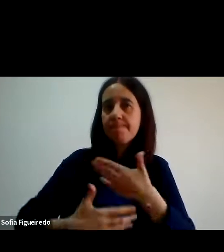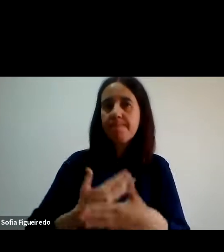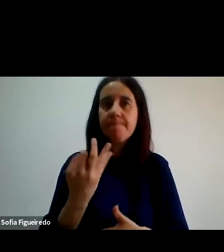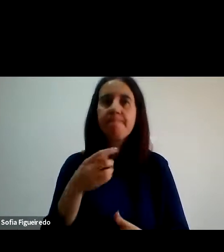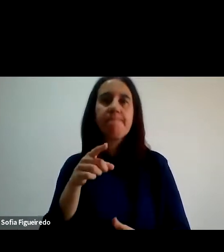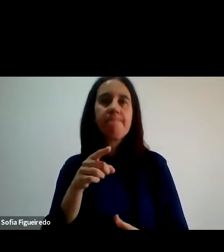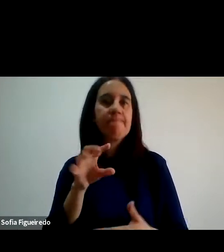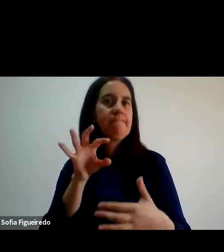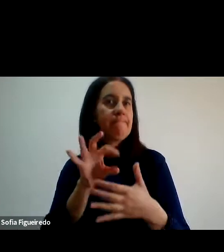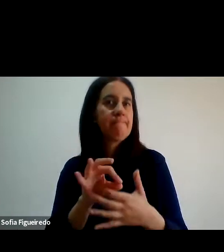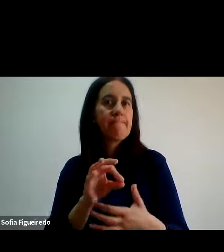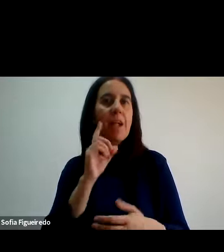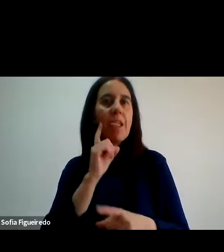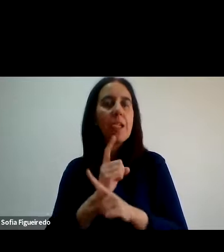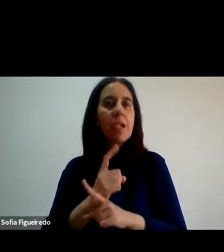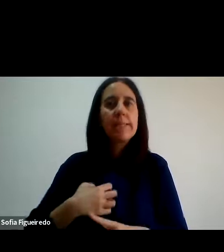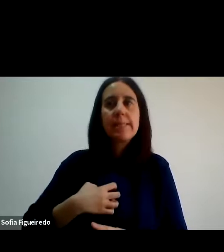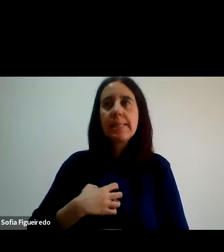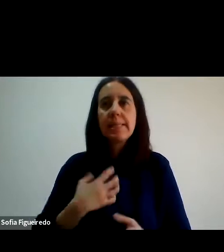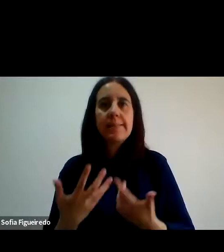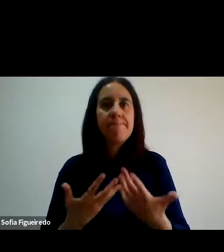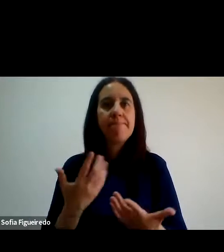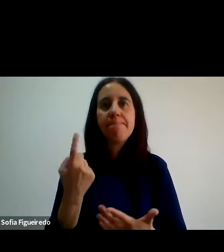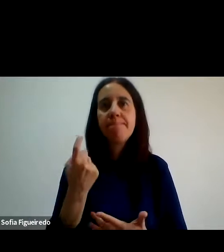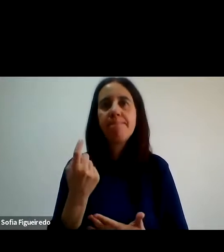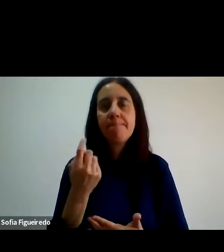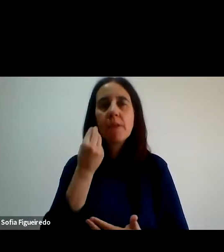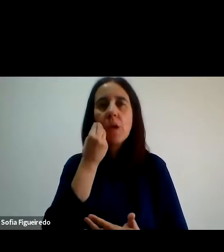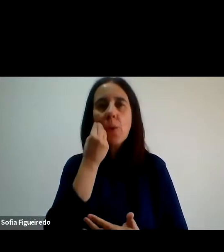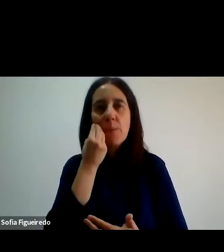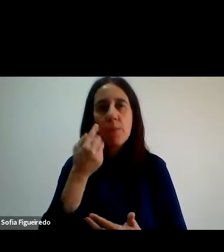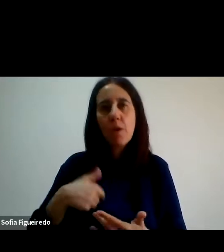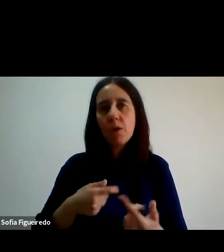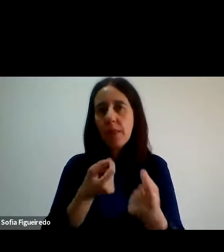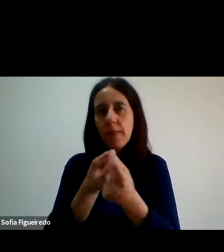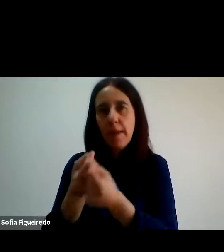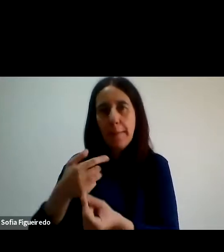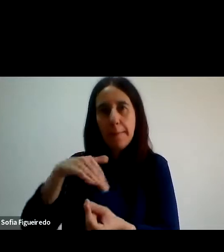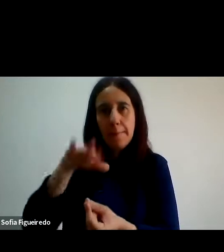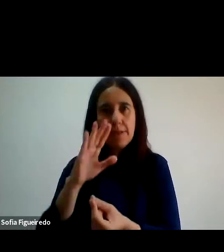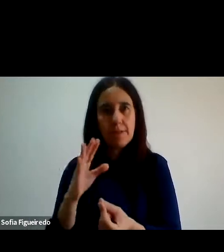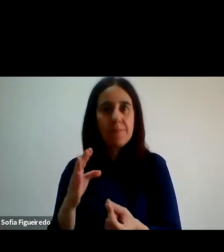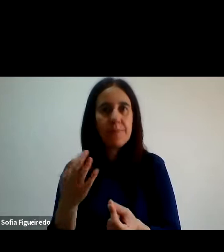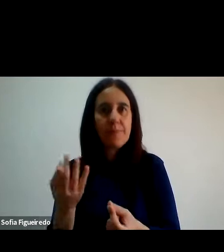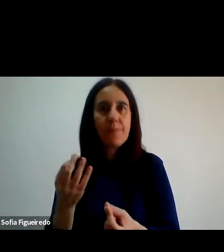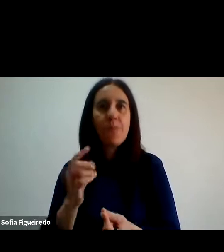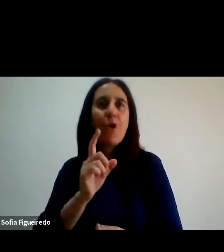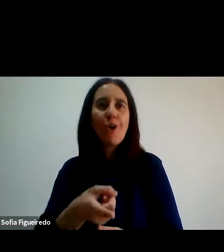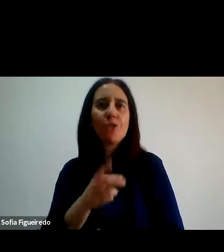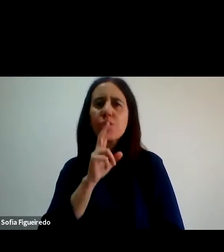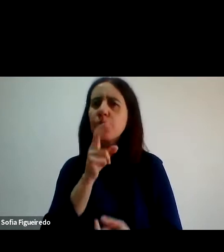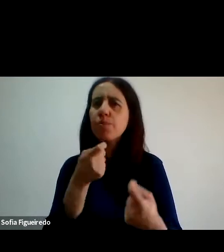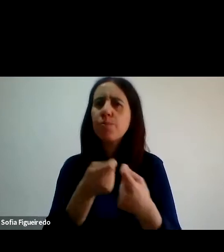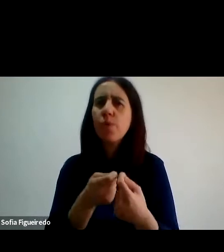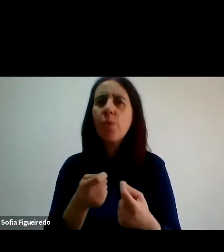essa resposta à tal dor, a essa tal forma de nos estarmos mais próximos através daquilo que é a resposta, não através